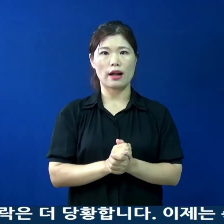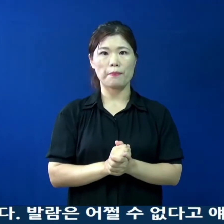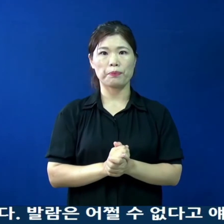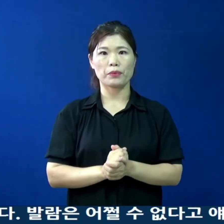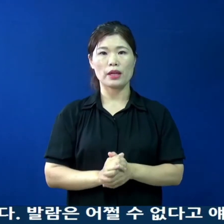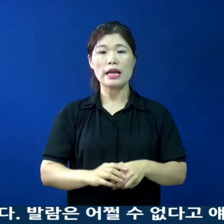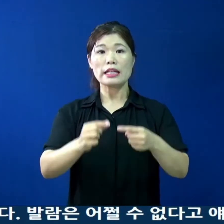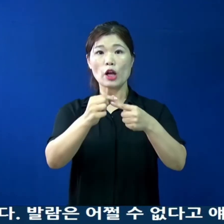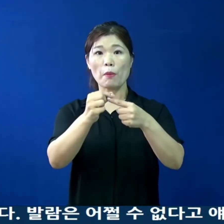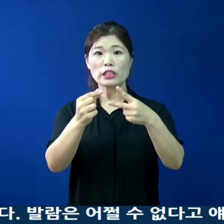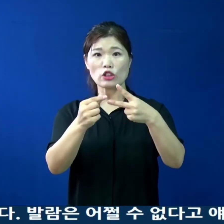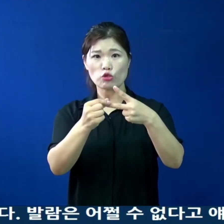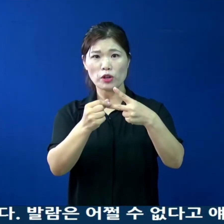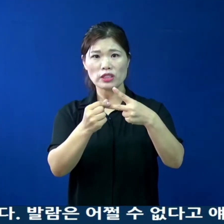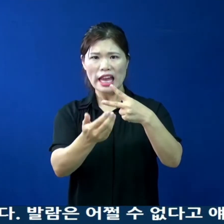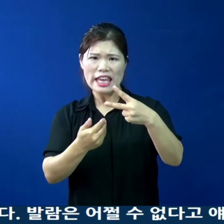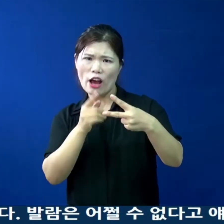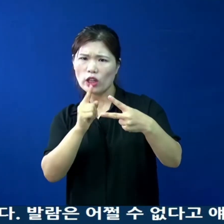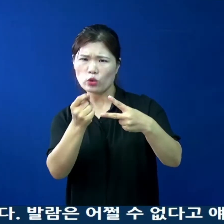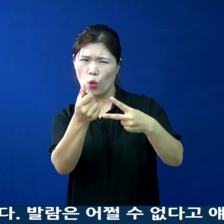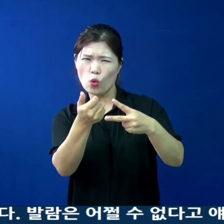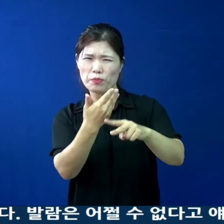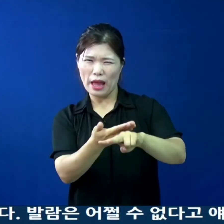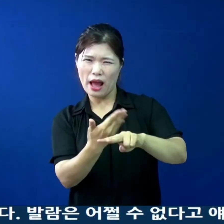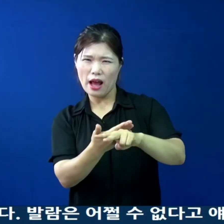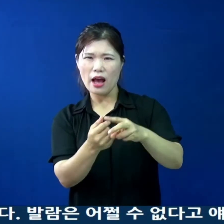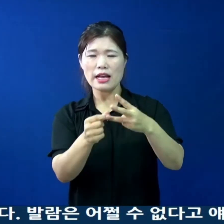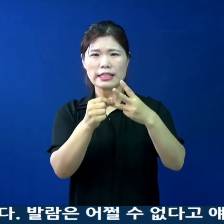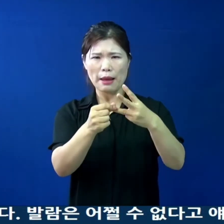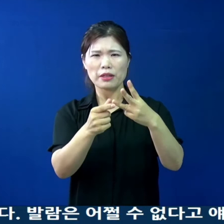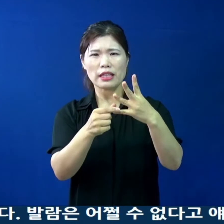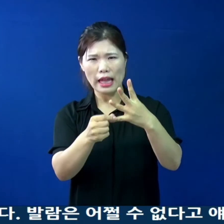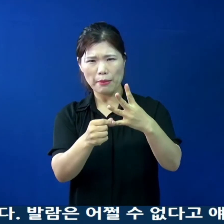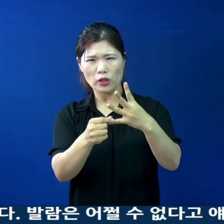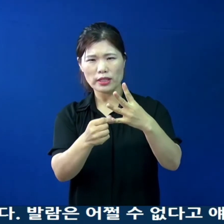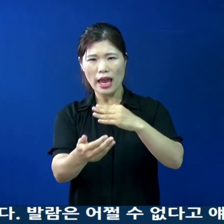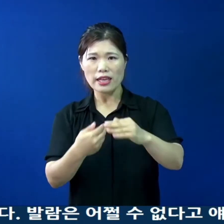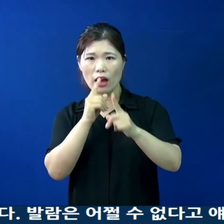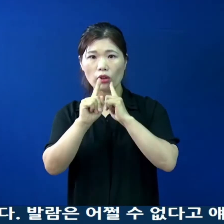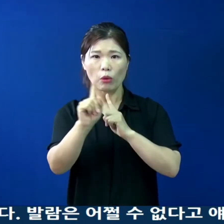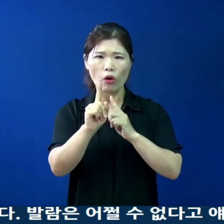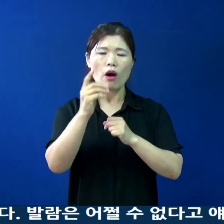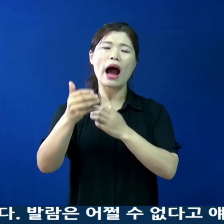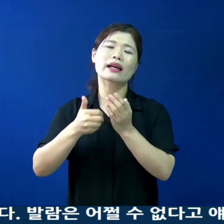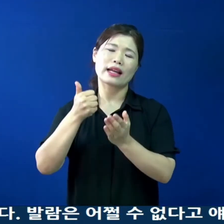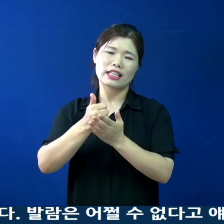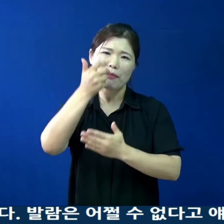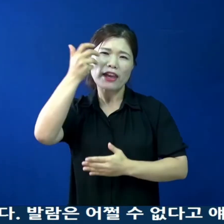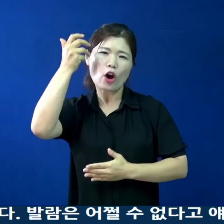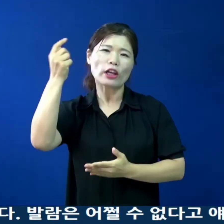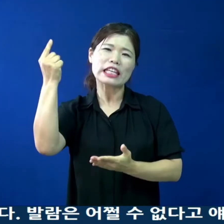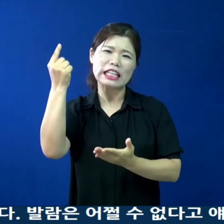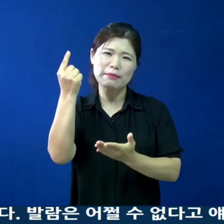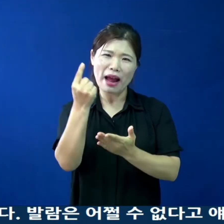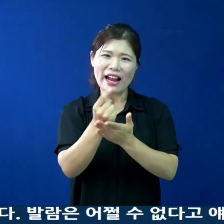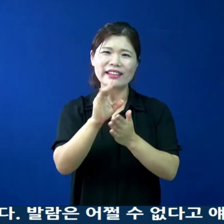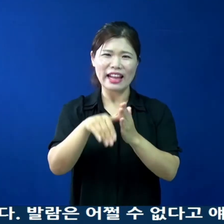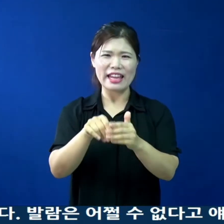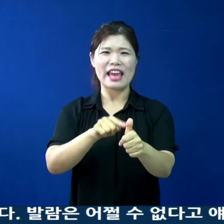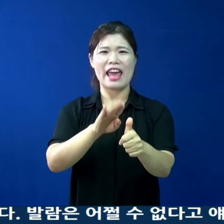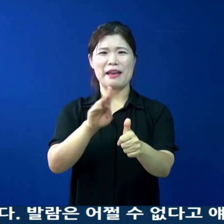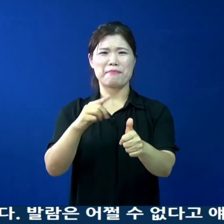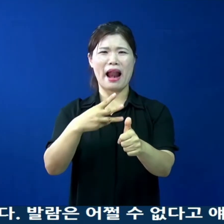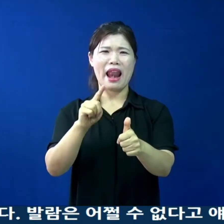번째, 두 번째 예언과는 차별되게 이제 세 번째와 네 번째 예언은 하나님의 영이 임한 상태에서 발람이 예언을 하게